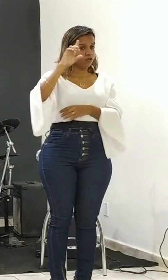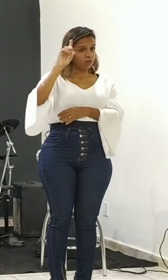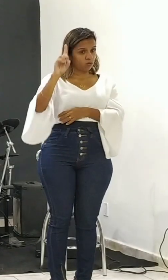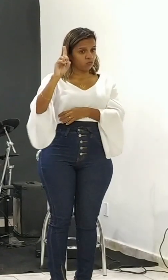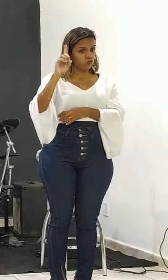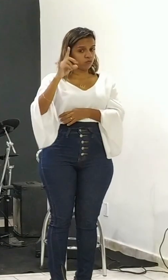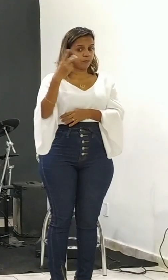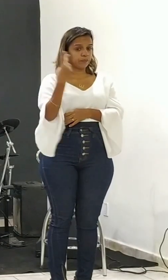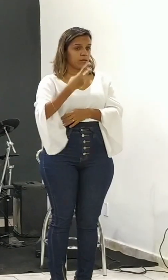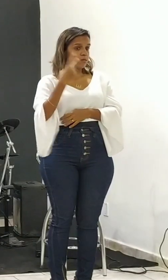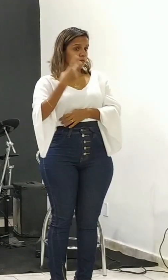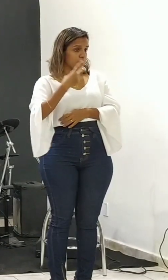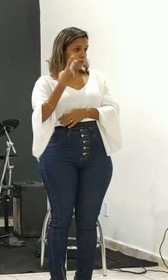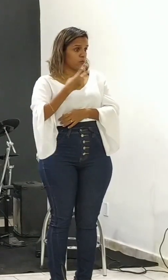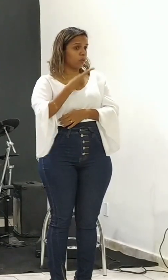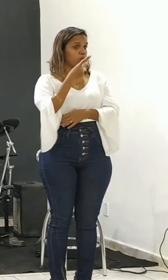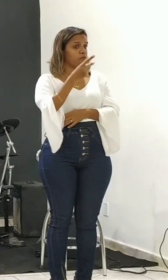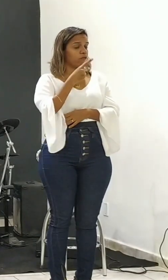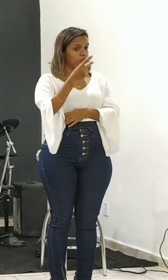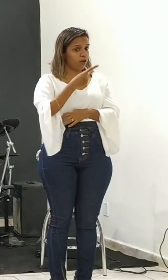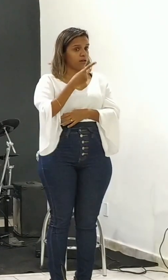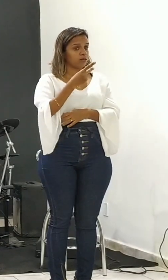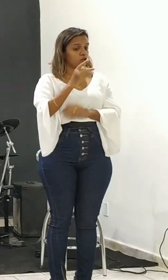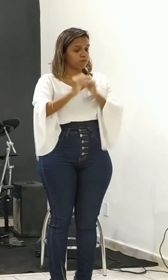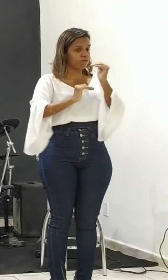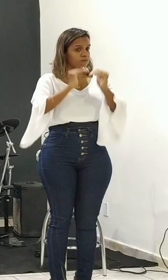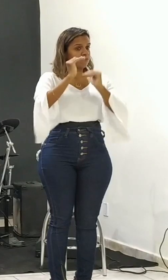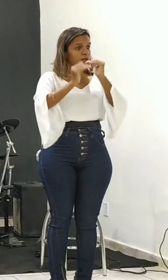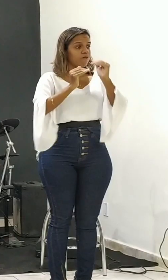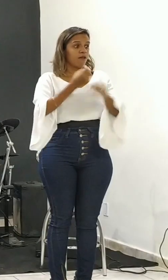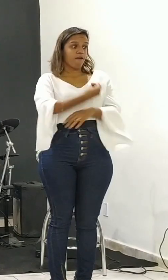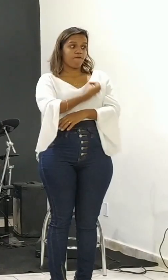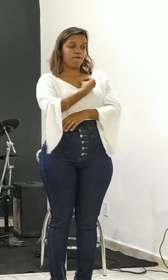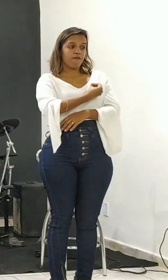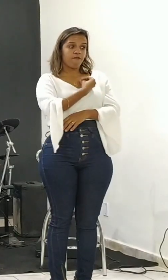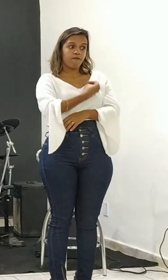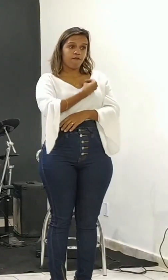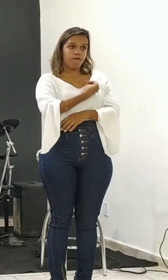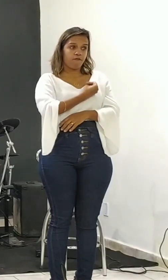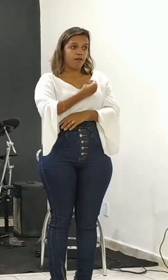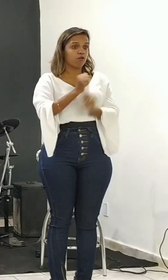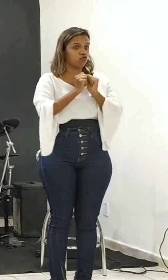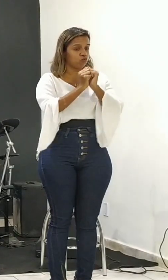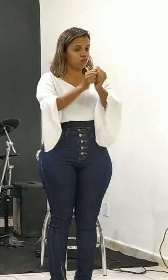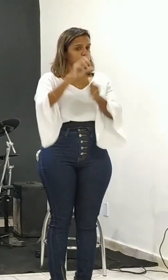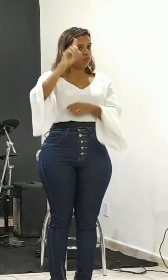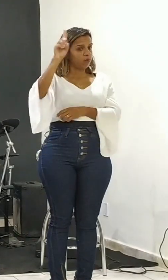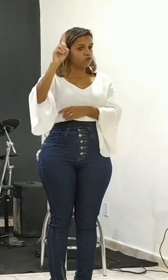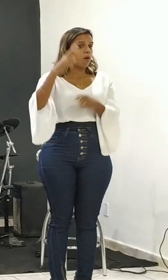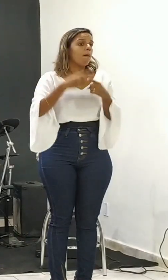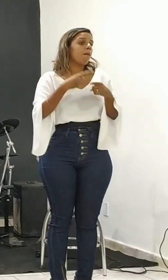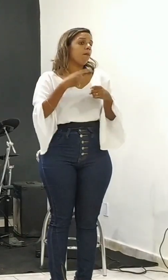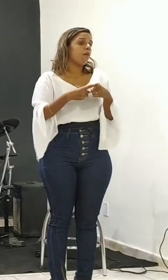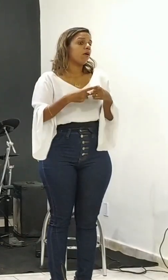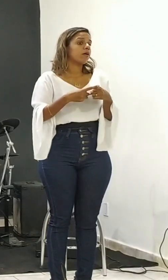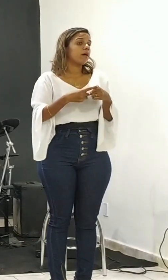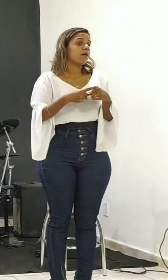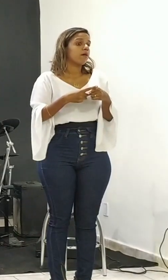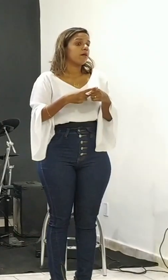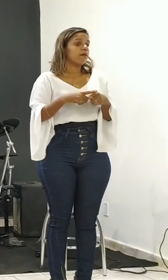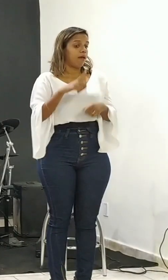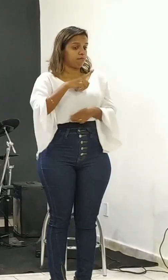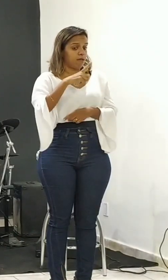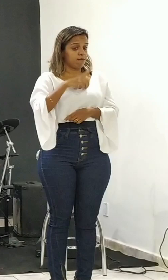nós estamos sendo edificados para a morada de Deus. Quem tem Deus nunca está sozinho, porque Deus mora